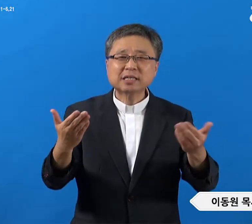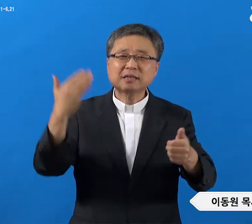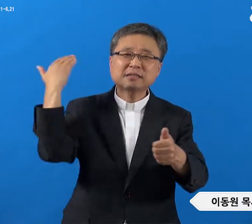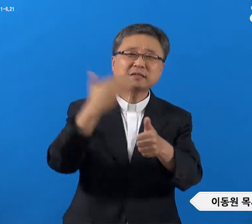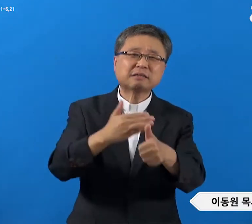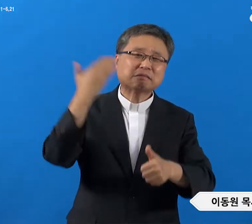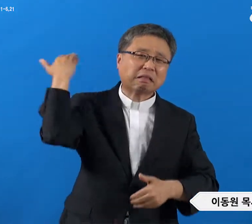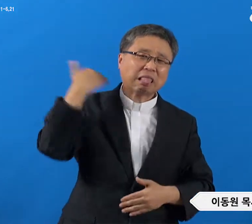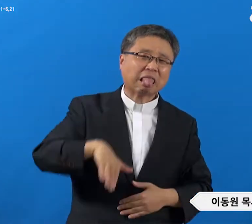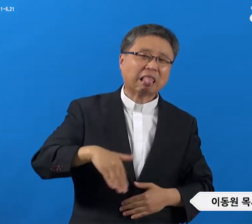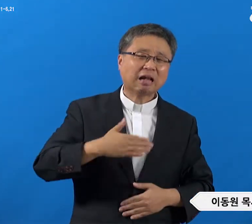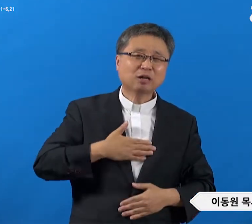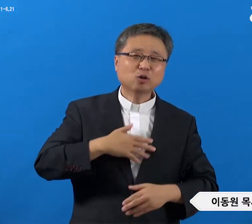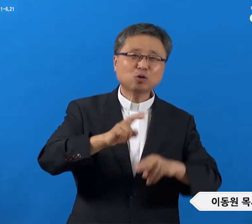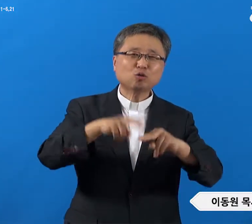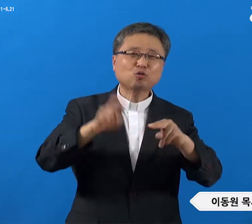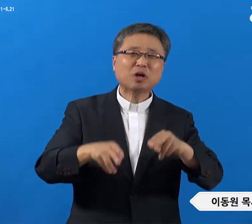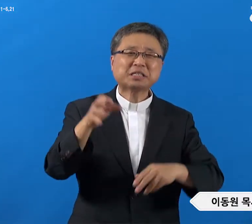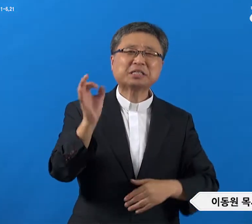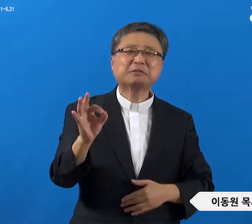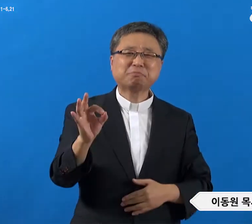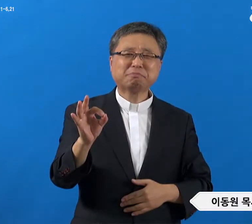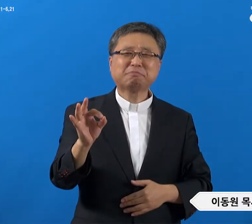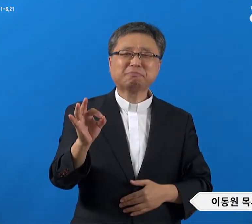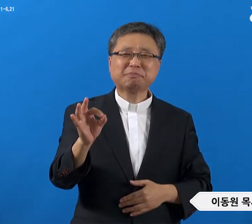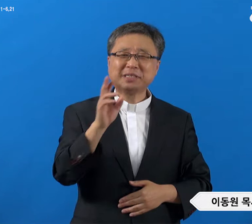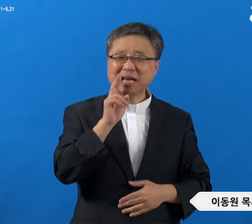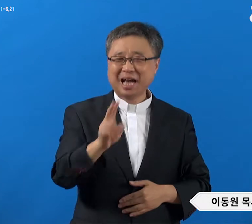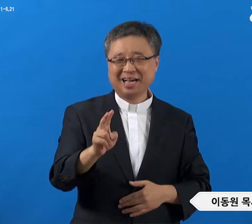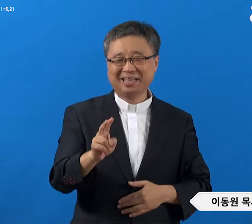잘렸어. 퇴직금이야, 퇴직금.